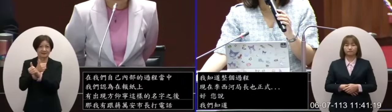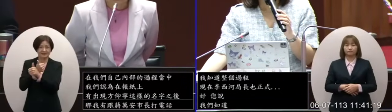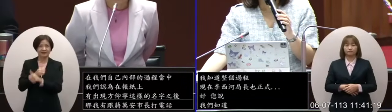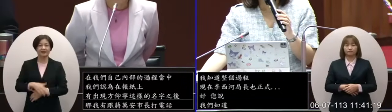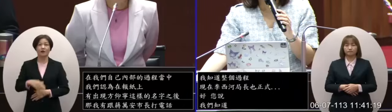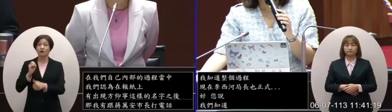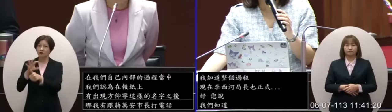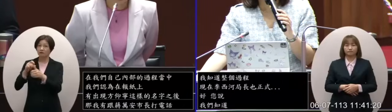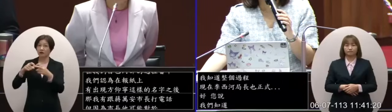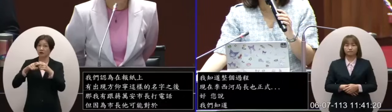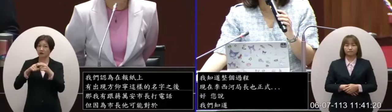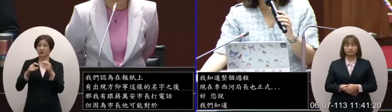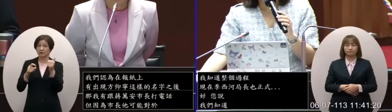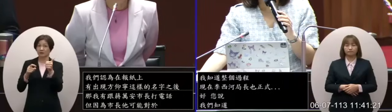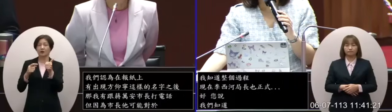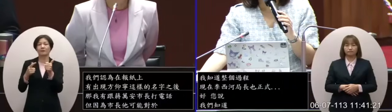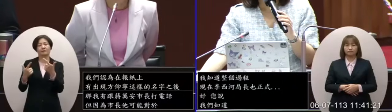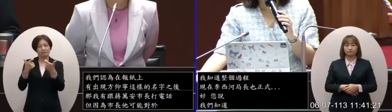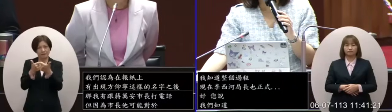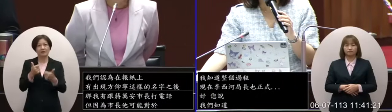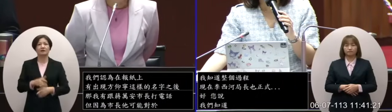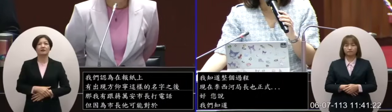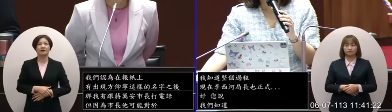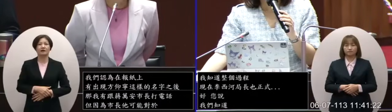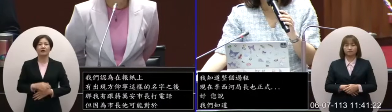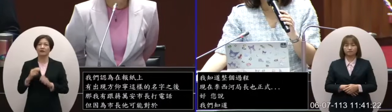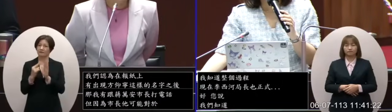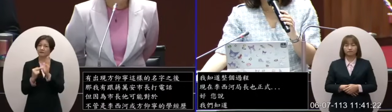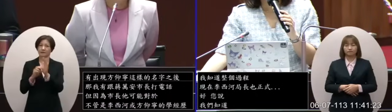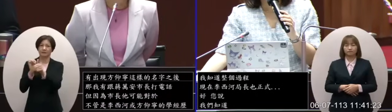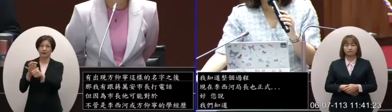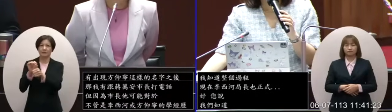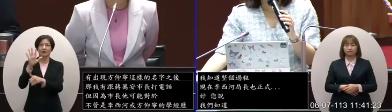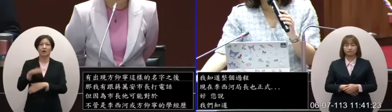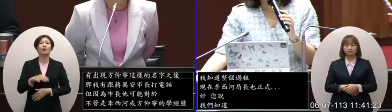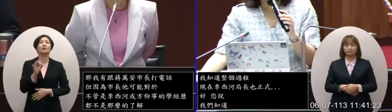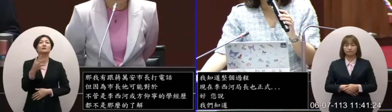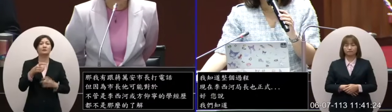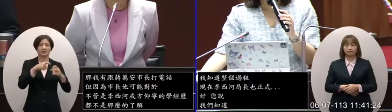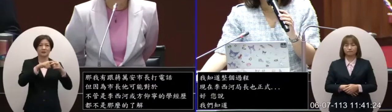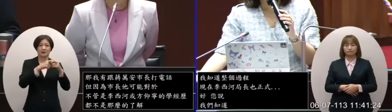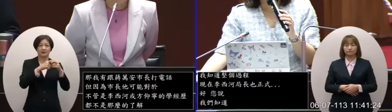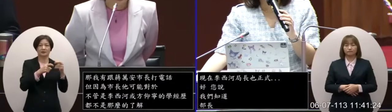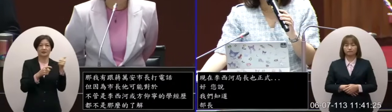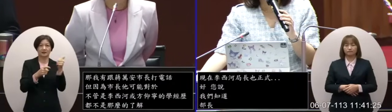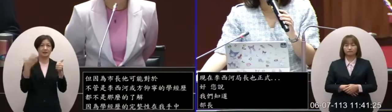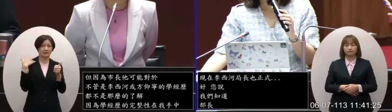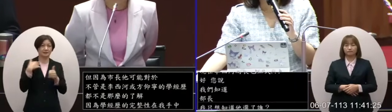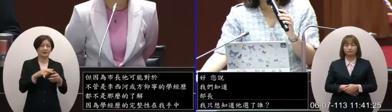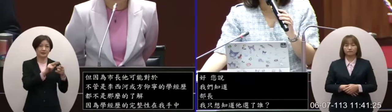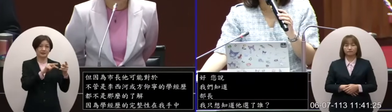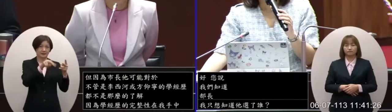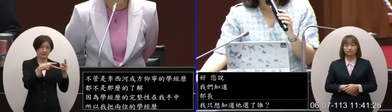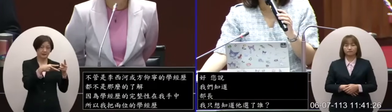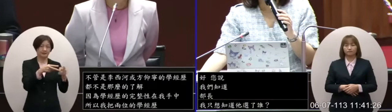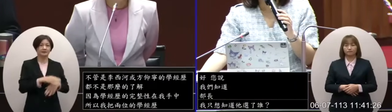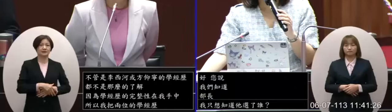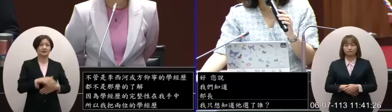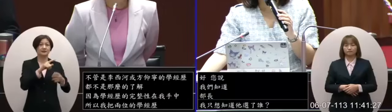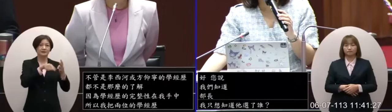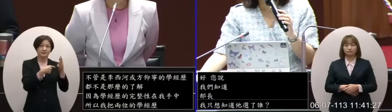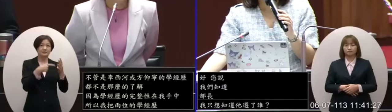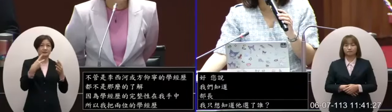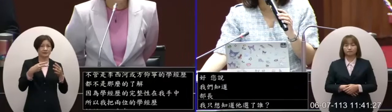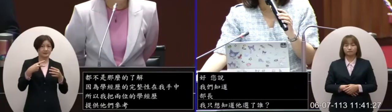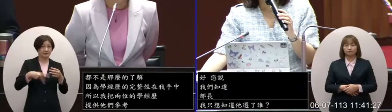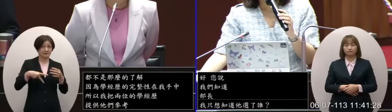为李希和会比较适合的原因，是因为李希和他曾经在刑事上面，包括在台北市服务的时候呢，他